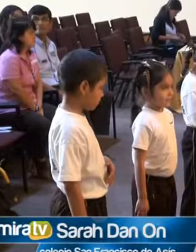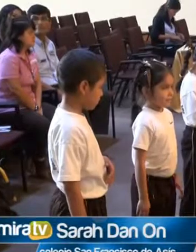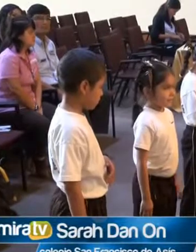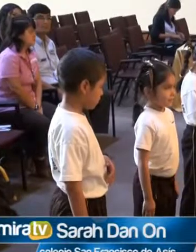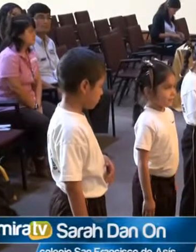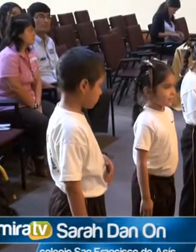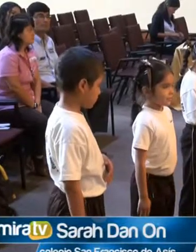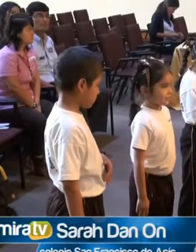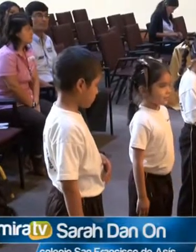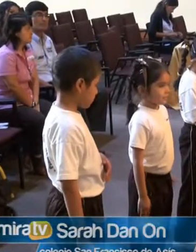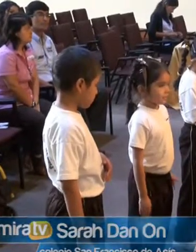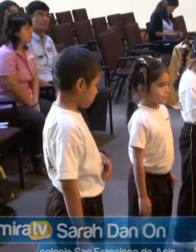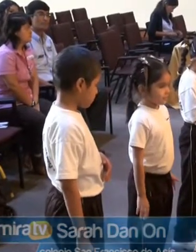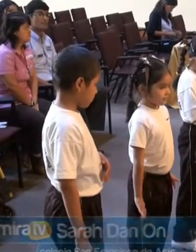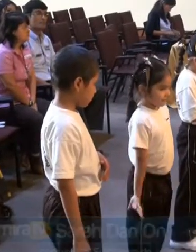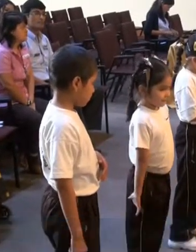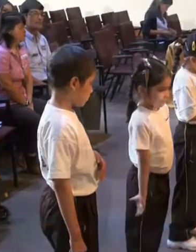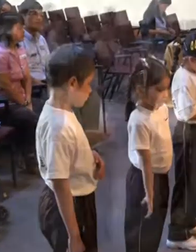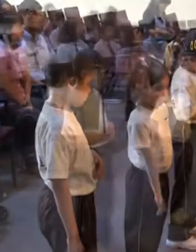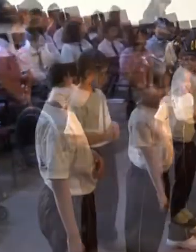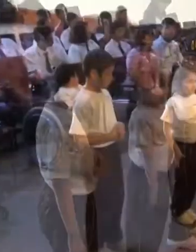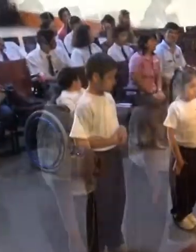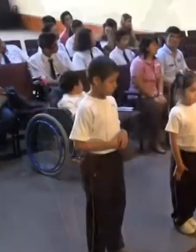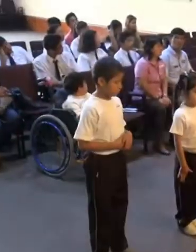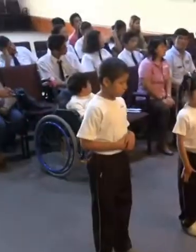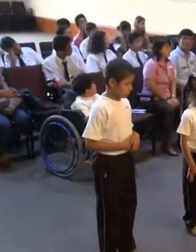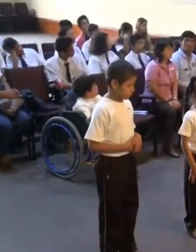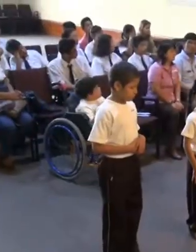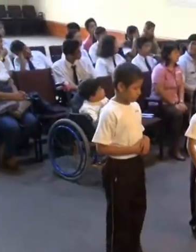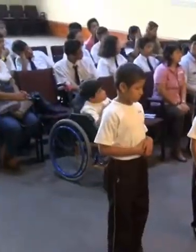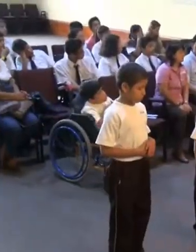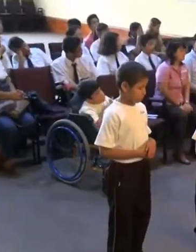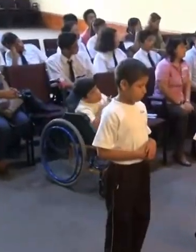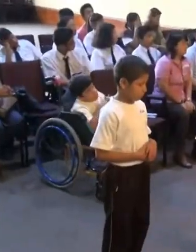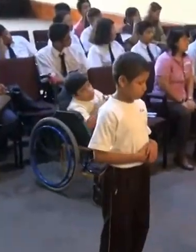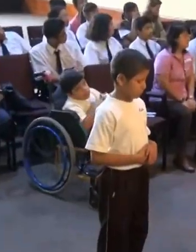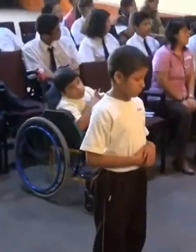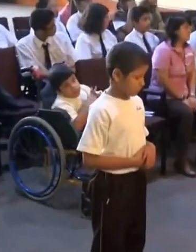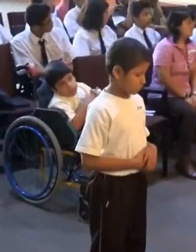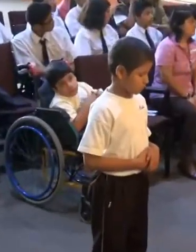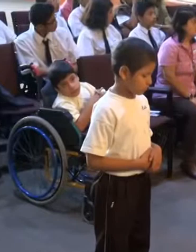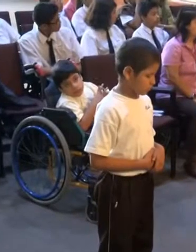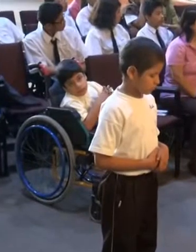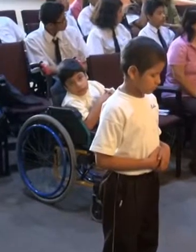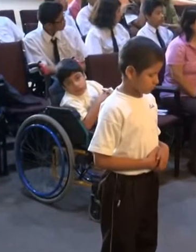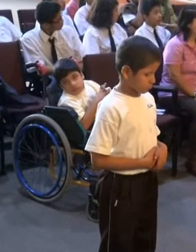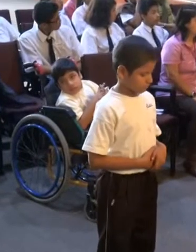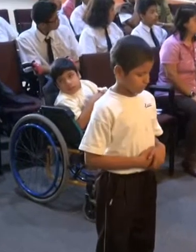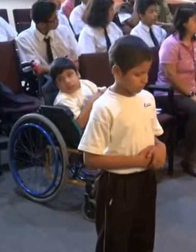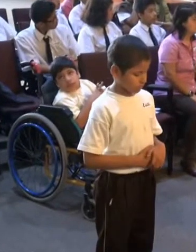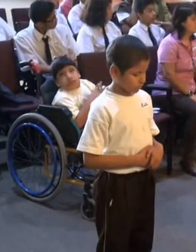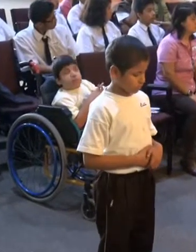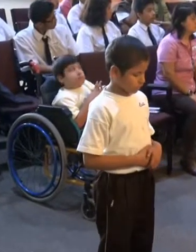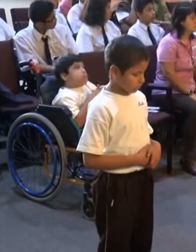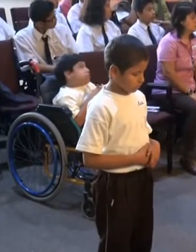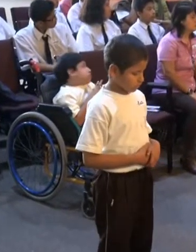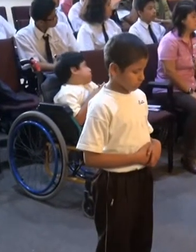ninguna dificultad al heras con líneas para que los discapacitados seguían también